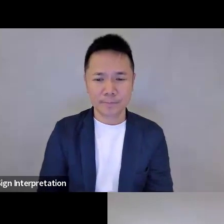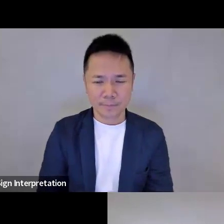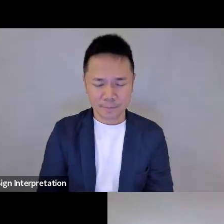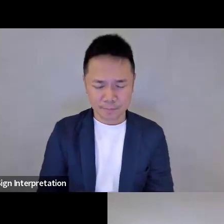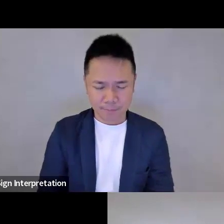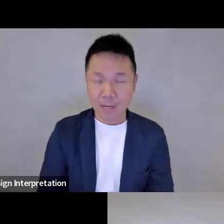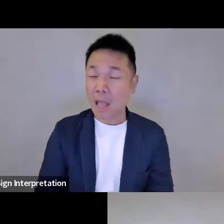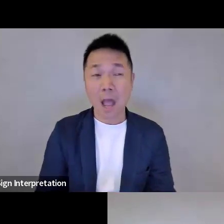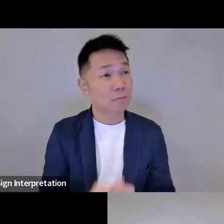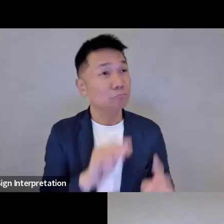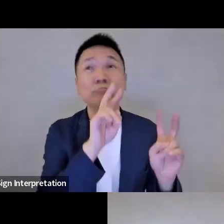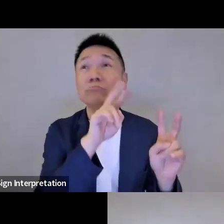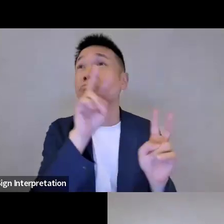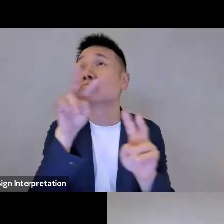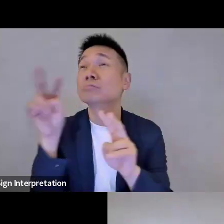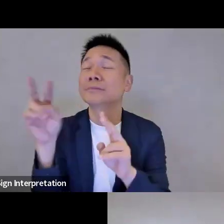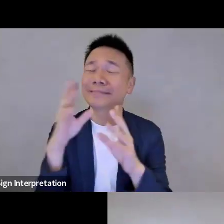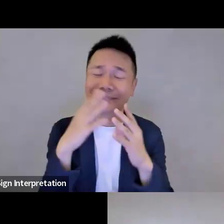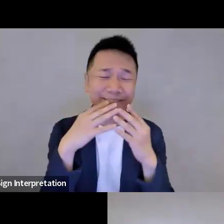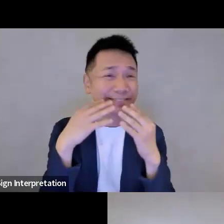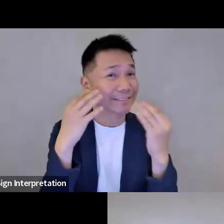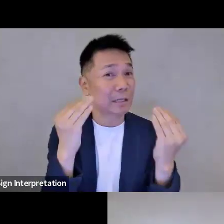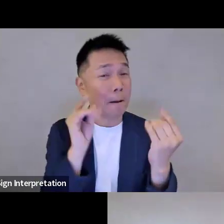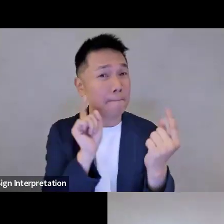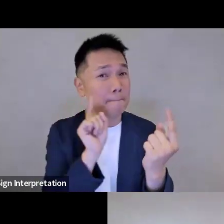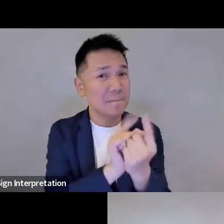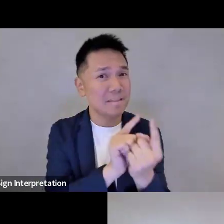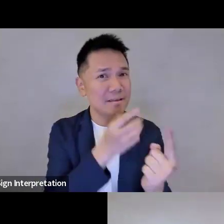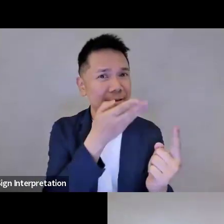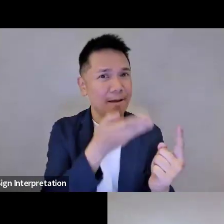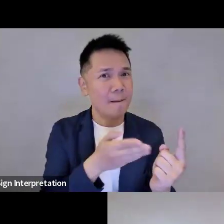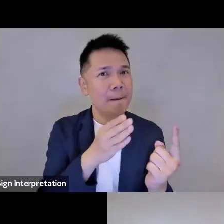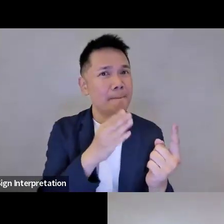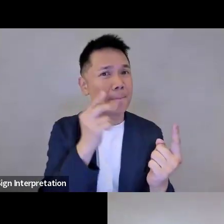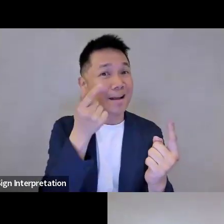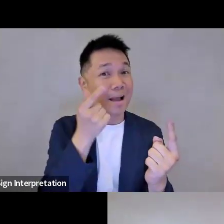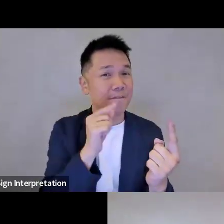我见到他为这些